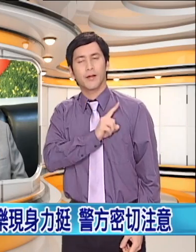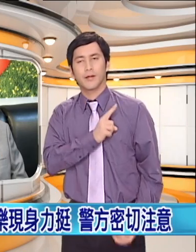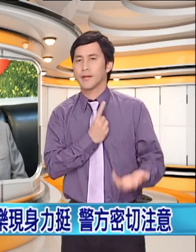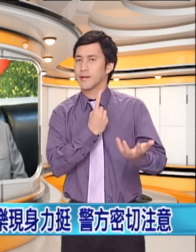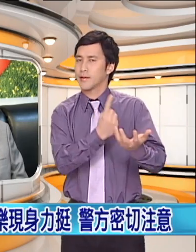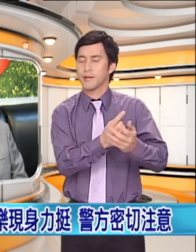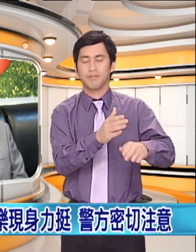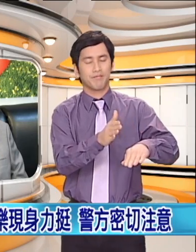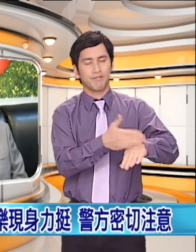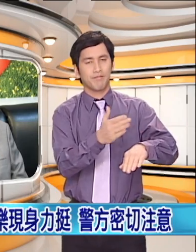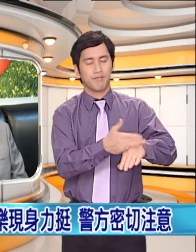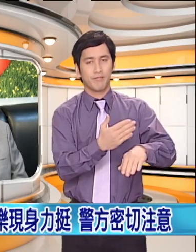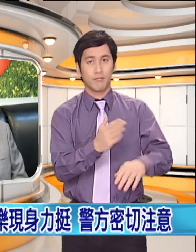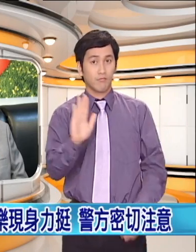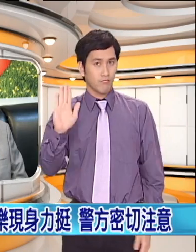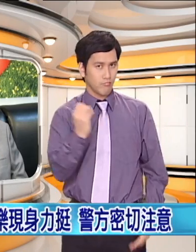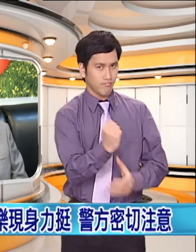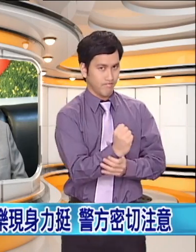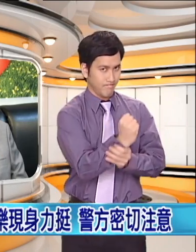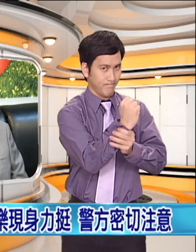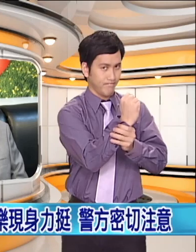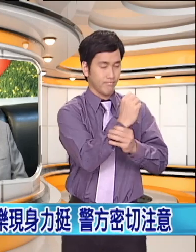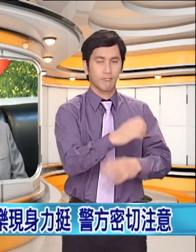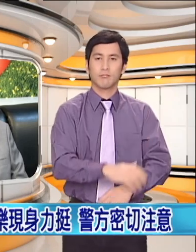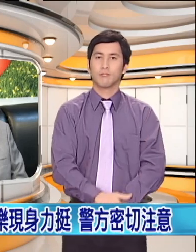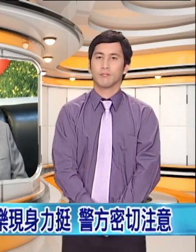但是绝对力挺。